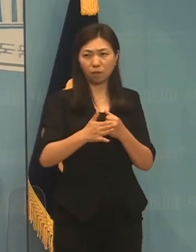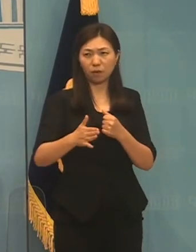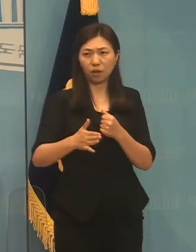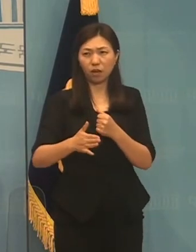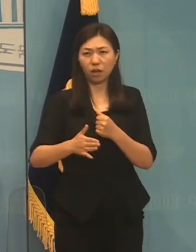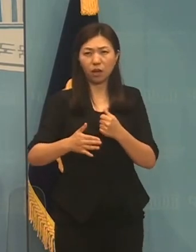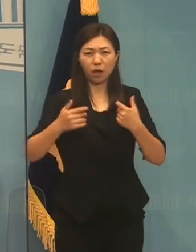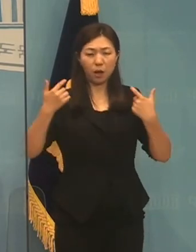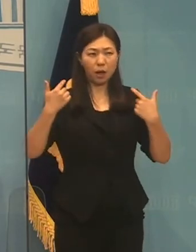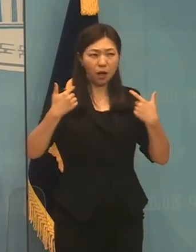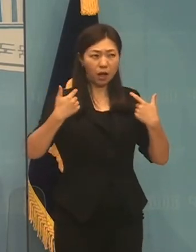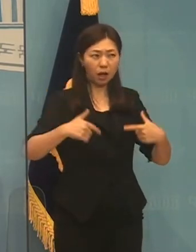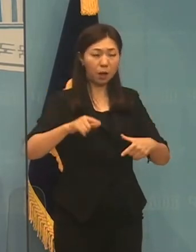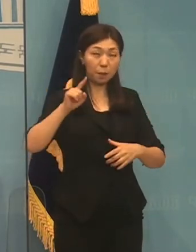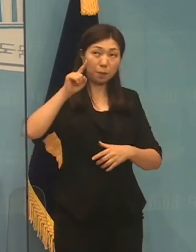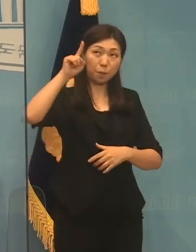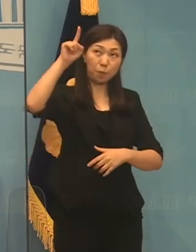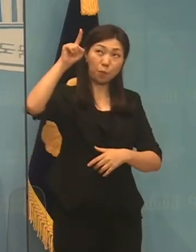맨 위에서부터